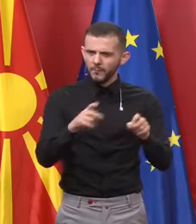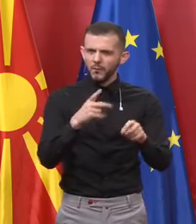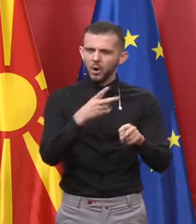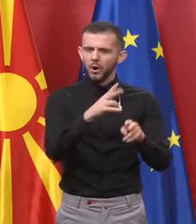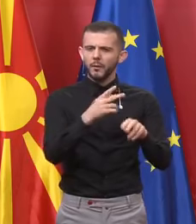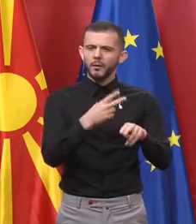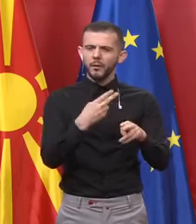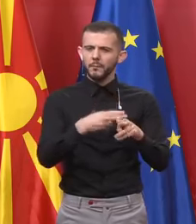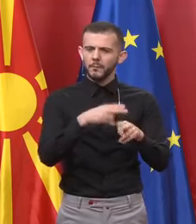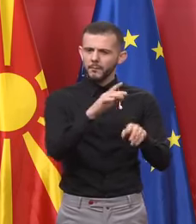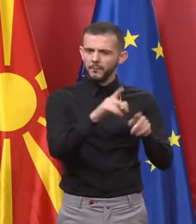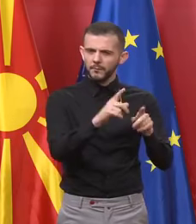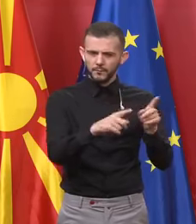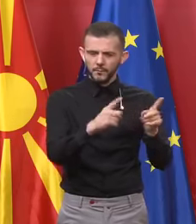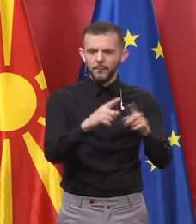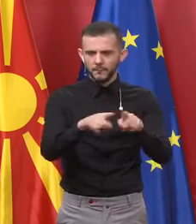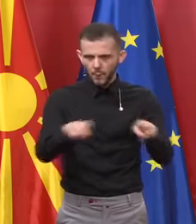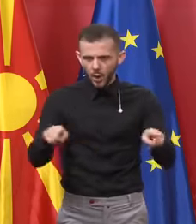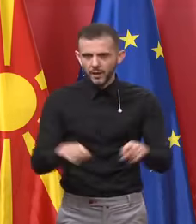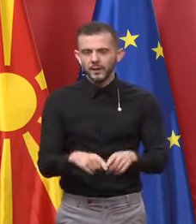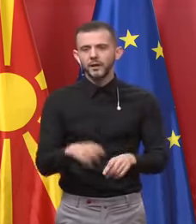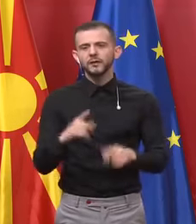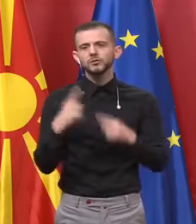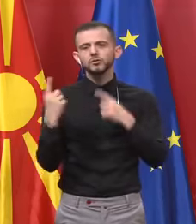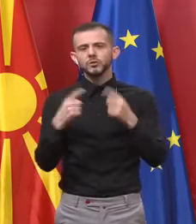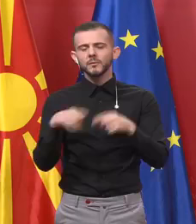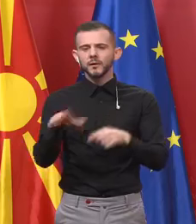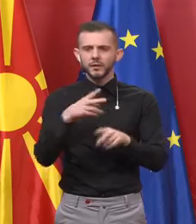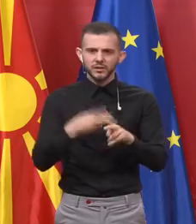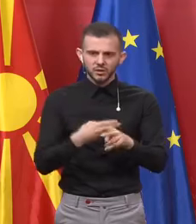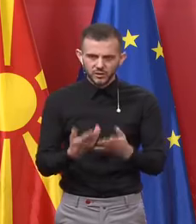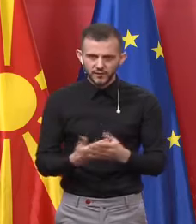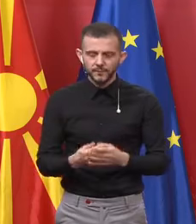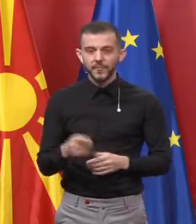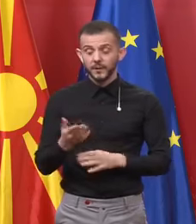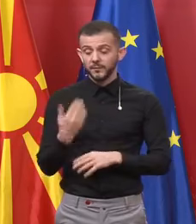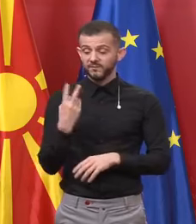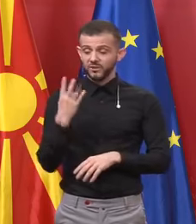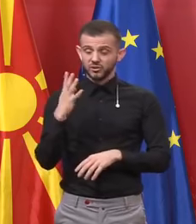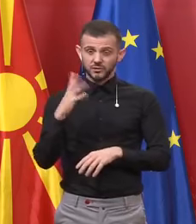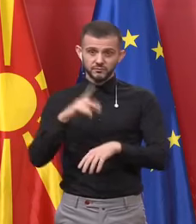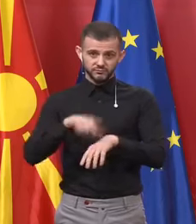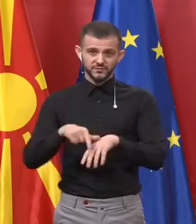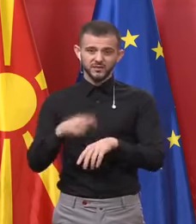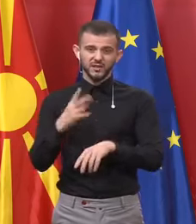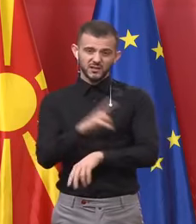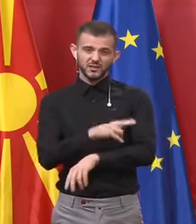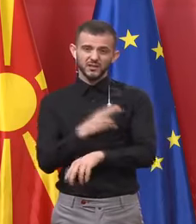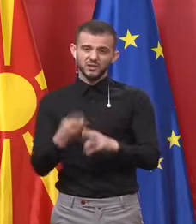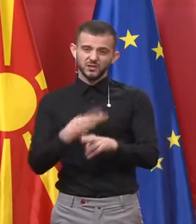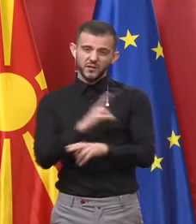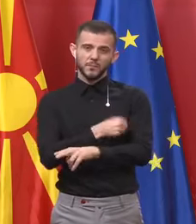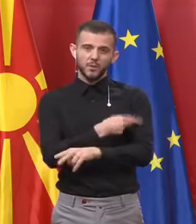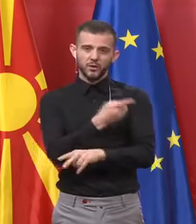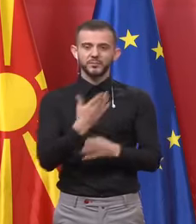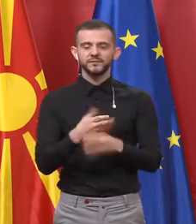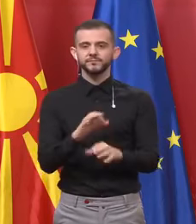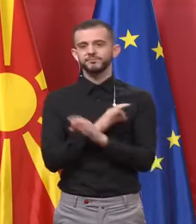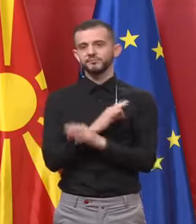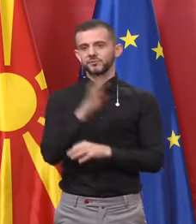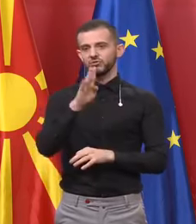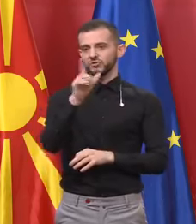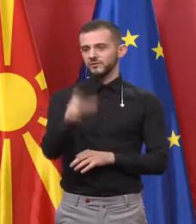со коронавирусот во нашата земја. Во изминатите 24 часа на инфективната клиника во Скопје починаа 4